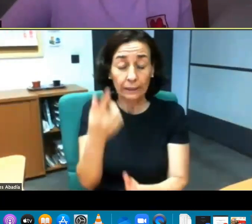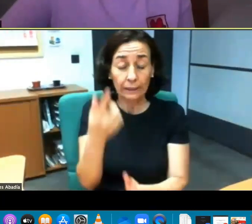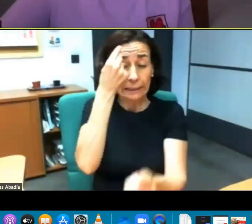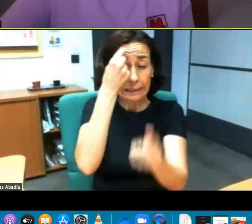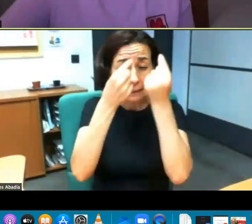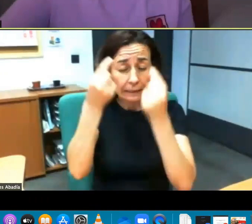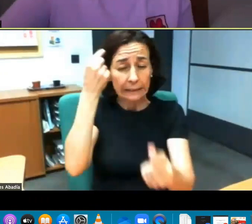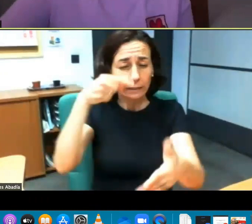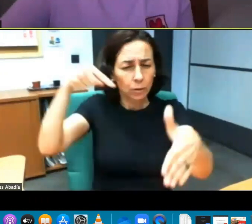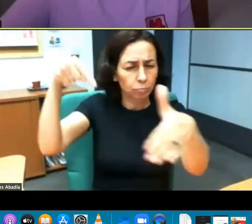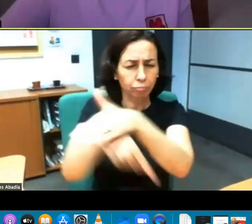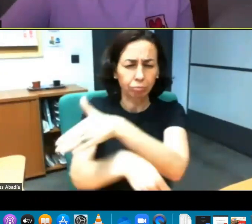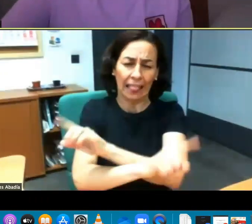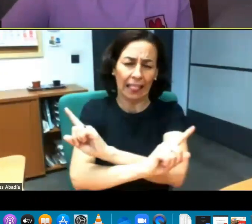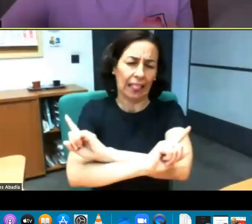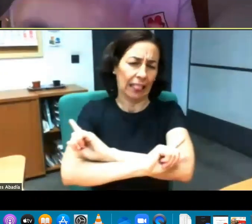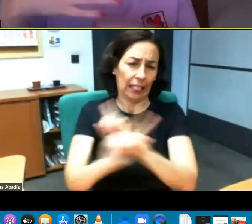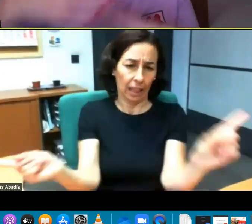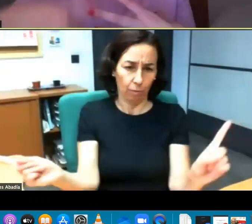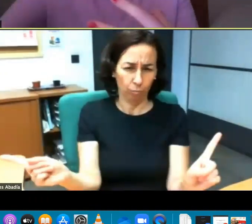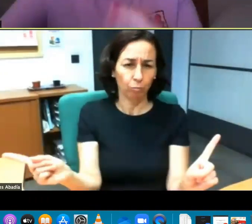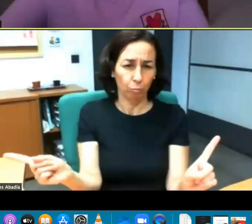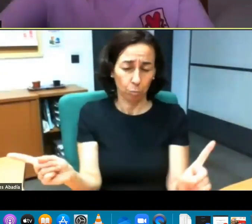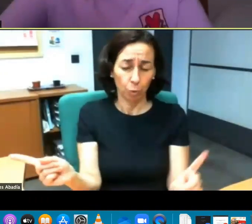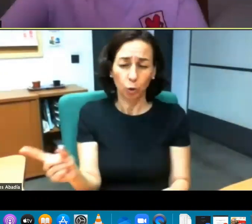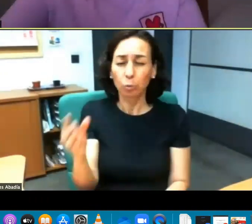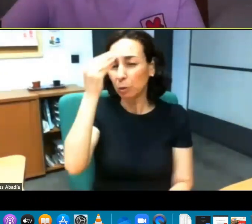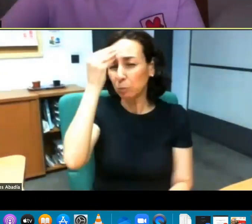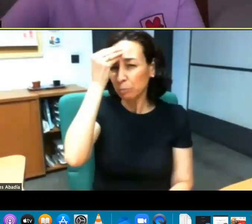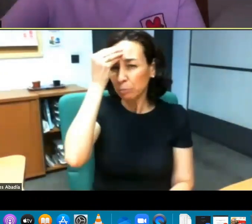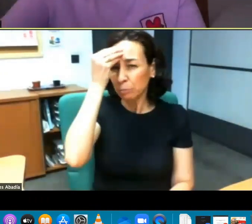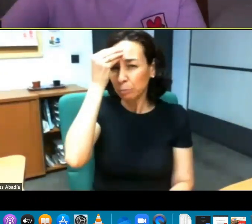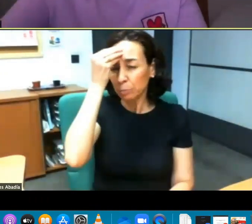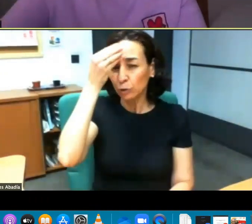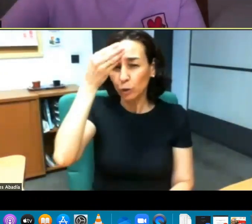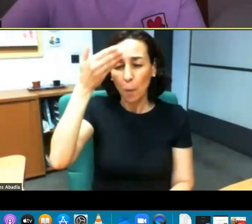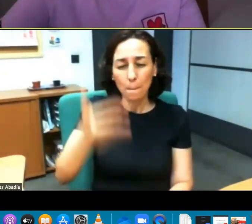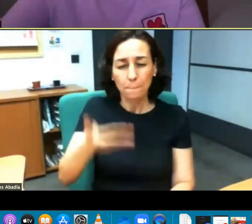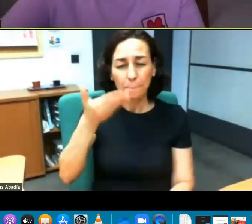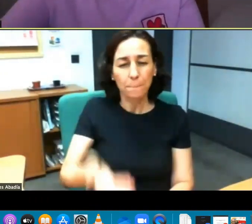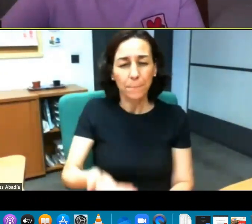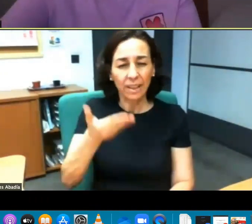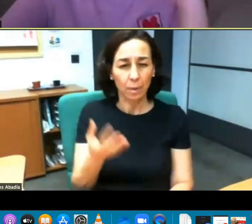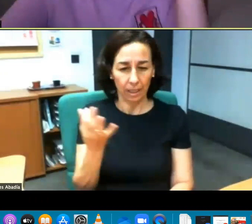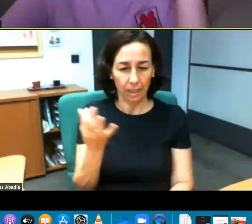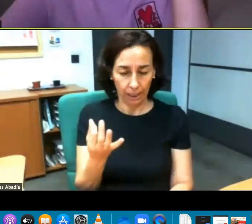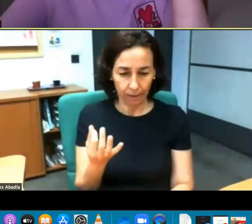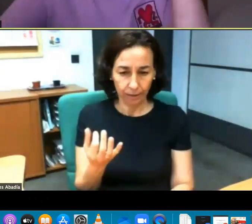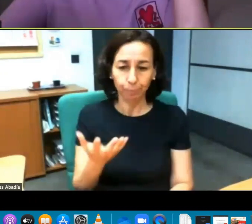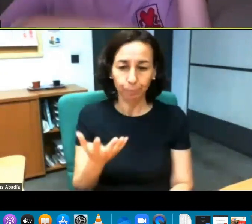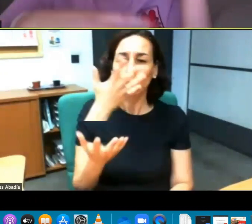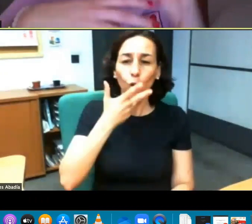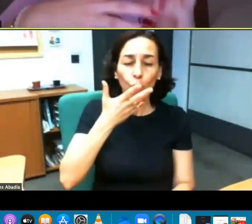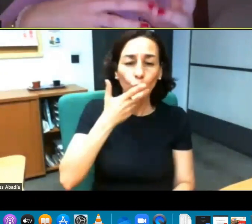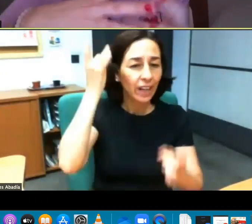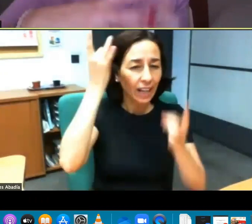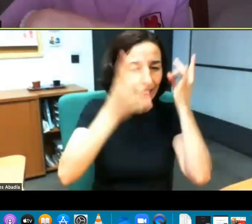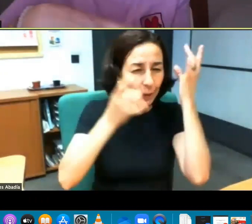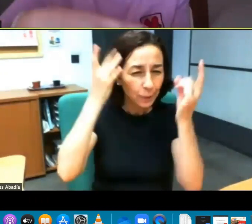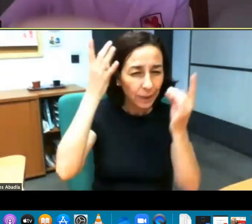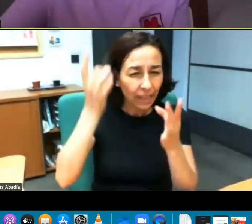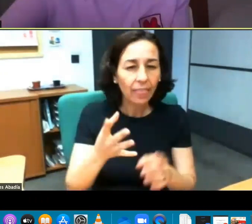tampoco algunas cosas del voluntariado, porque yo creo que sobre todo lo principal también es conocer las actividades.